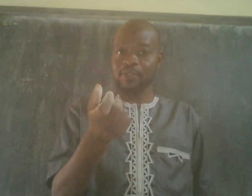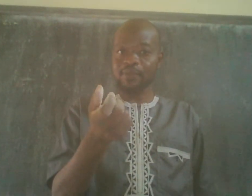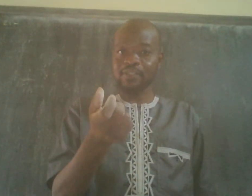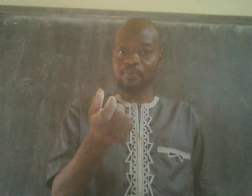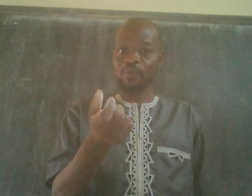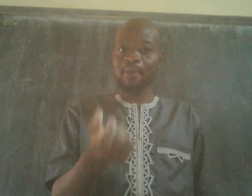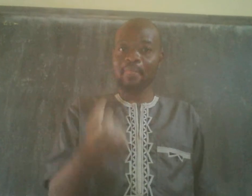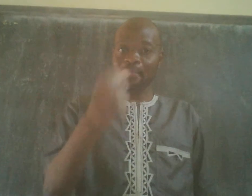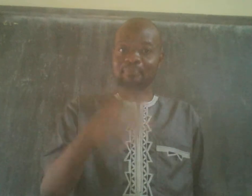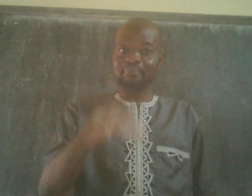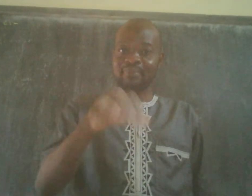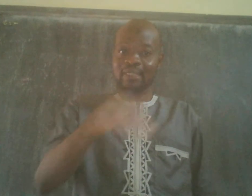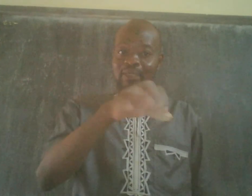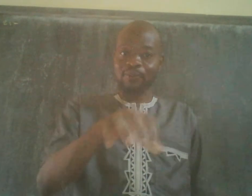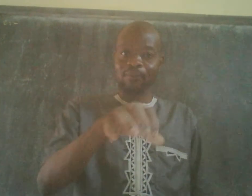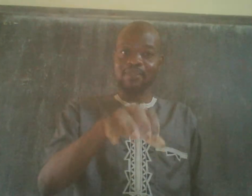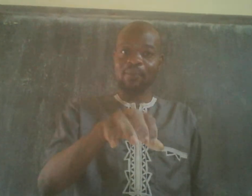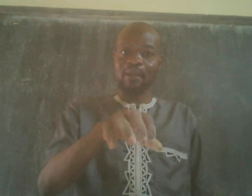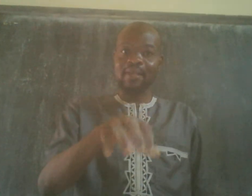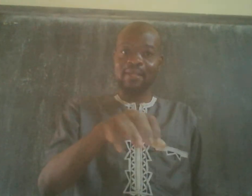L'école de l'utérus, c'est pourquoi? Son rôle, c'est quoi?